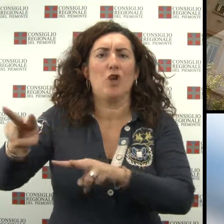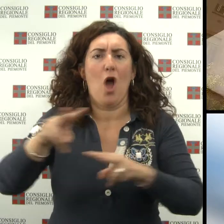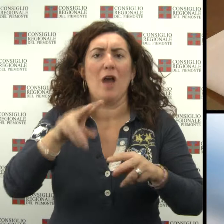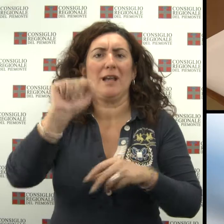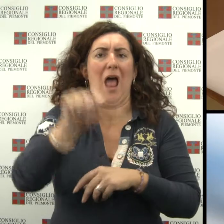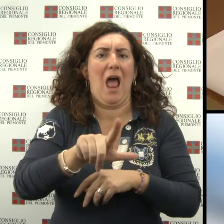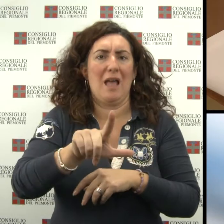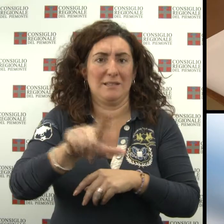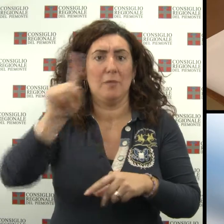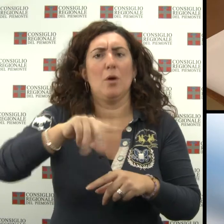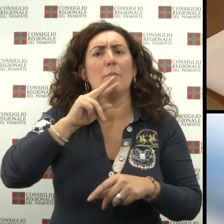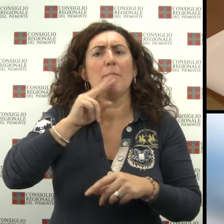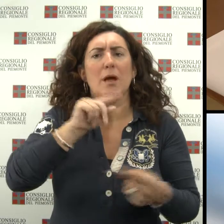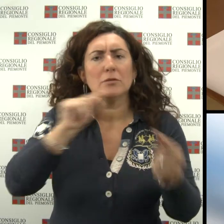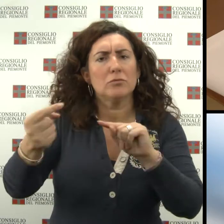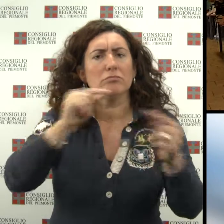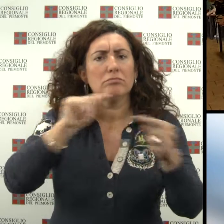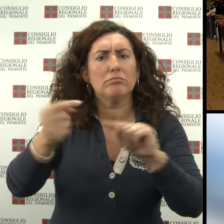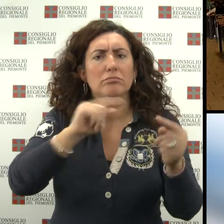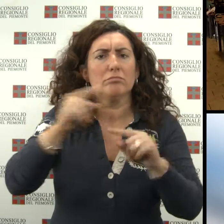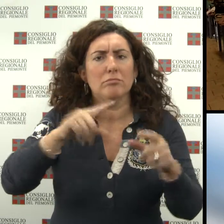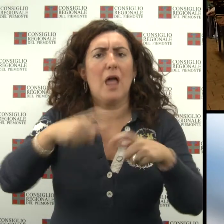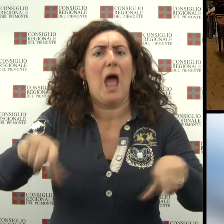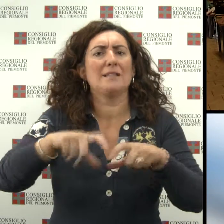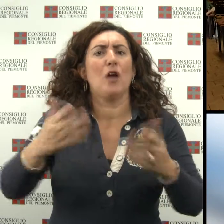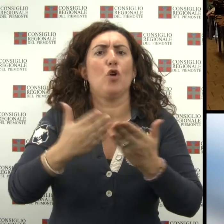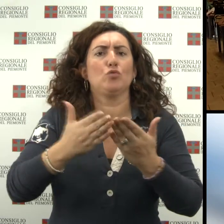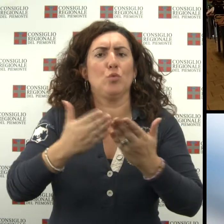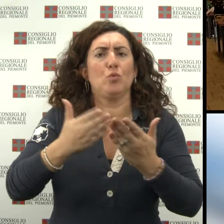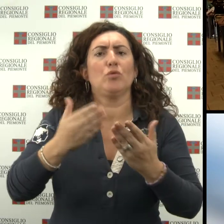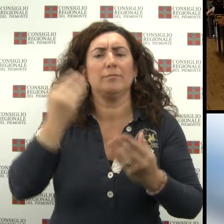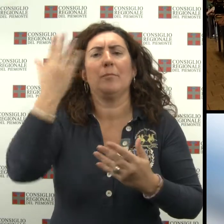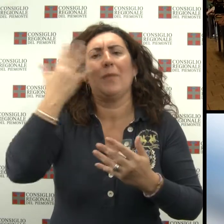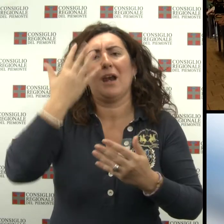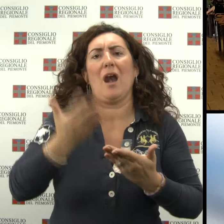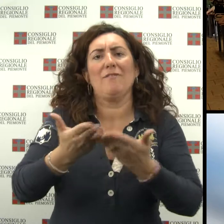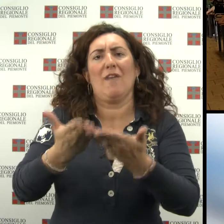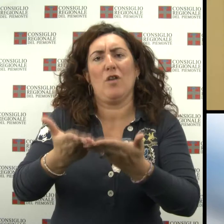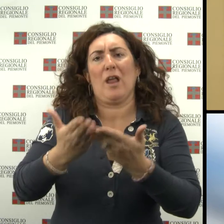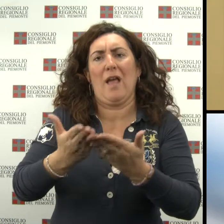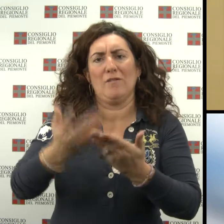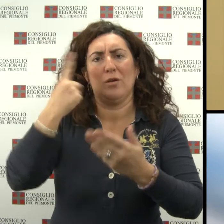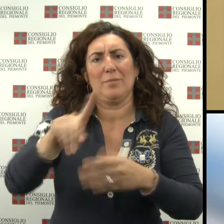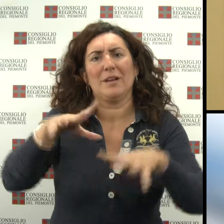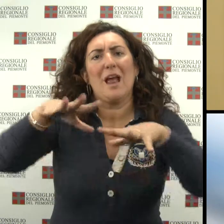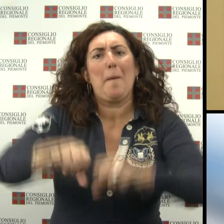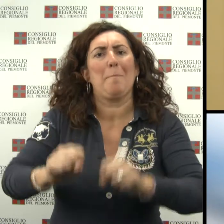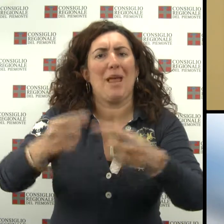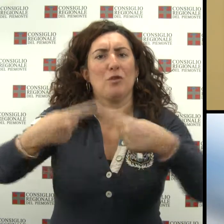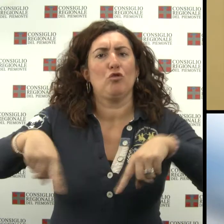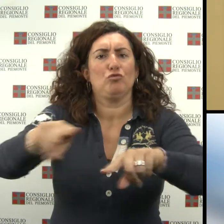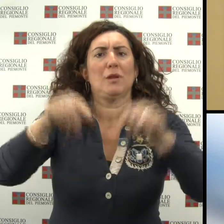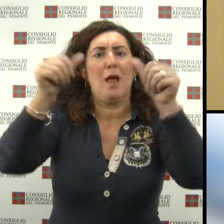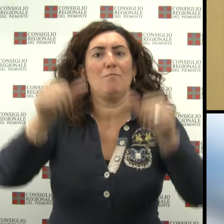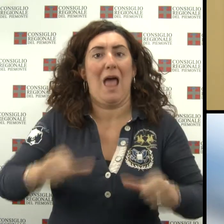pomeriggio, dopo un'ampia discussione sugli assegni di studio, ha dato parere favorevole su una mozione che impegna la Giunta a pubblicare i bandi e a